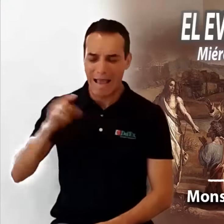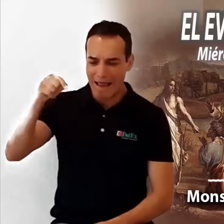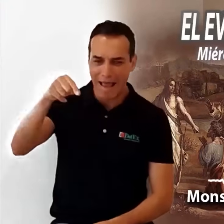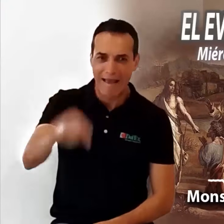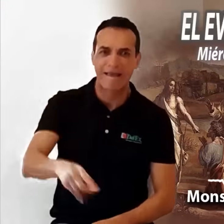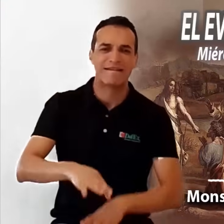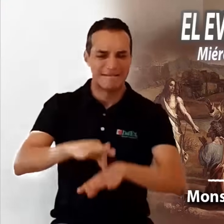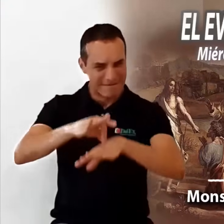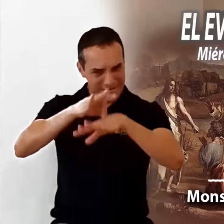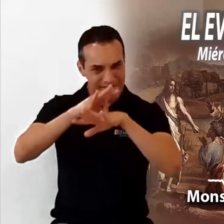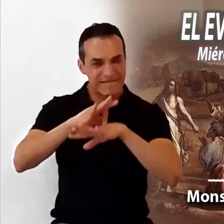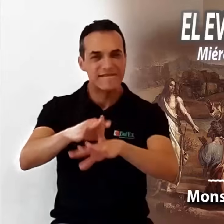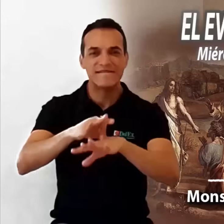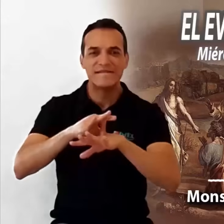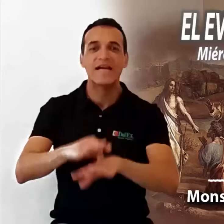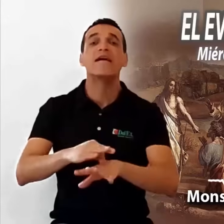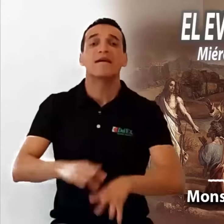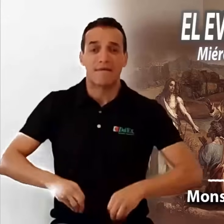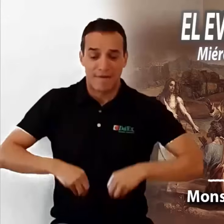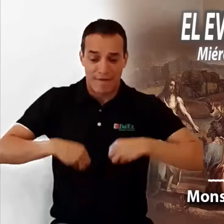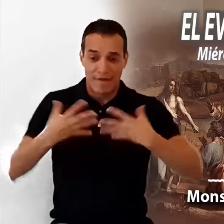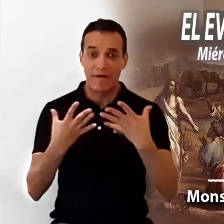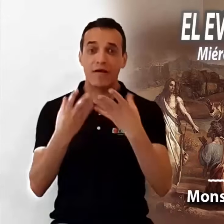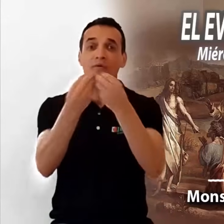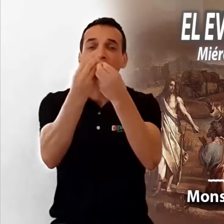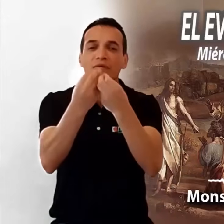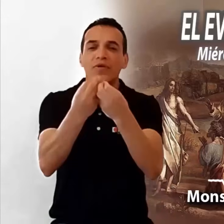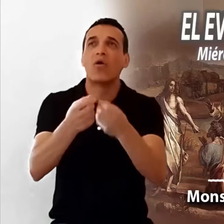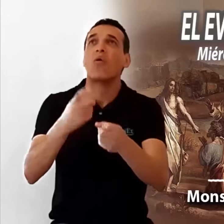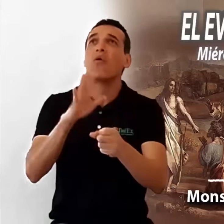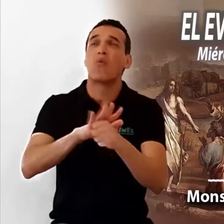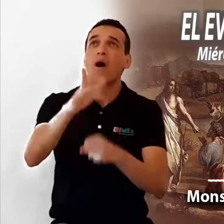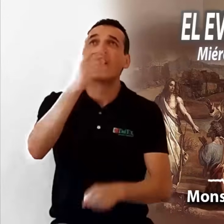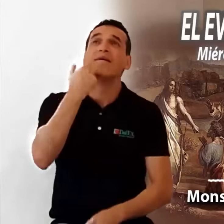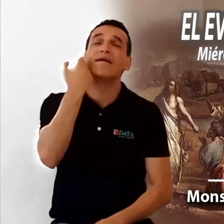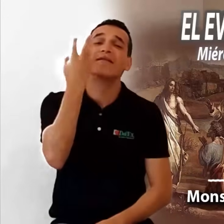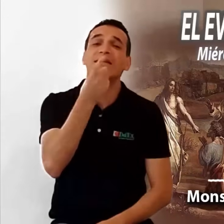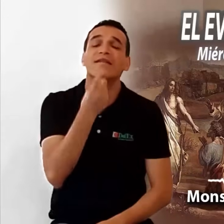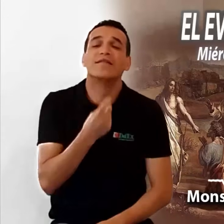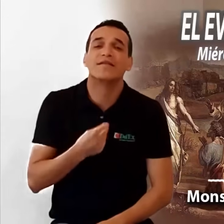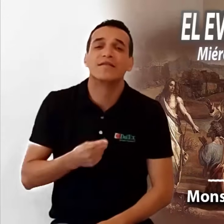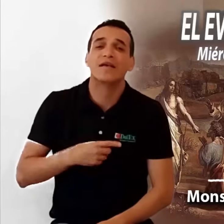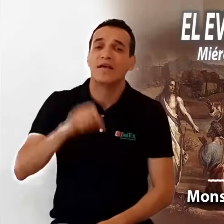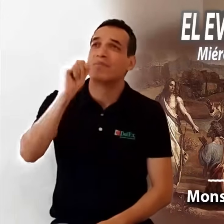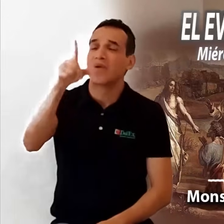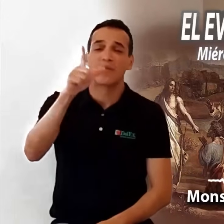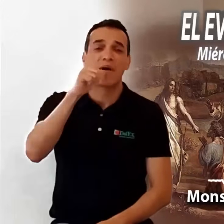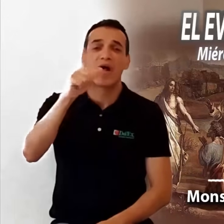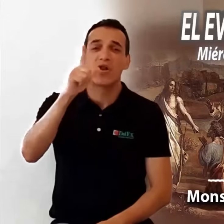Vivir en el Espíritu, estar atentos a sus mociones y dejarnos guiar por sus